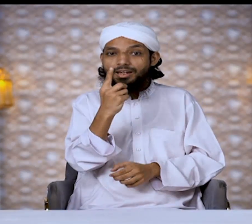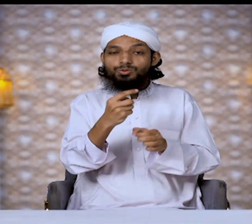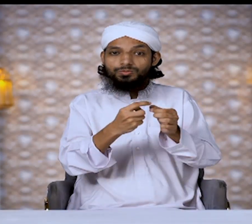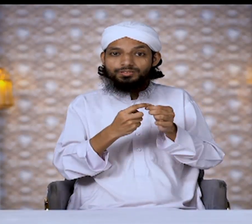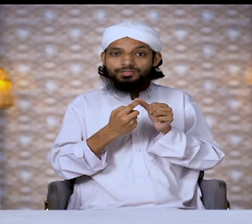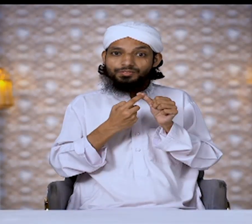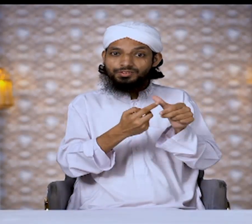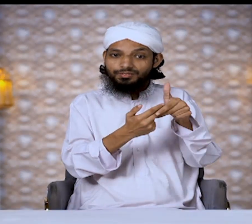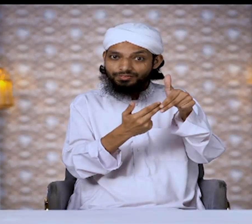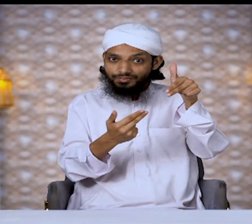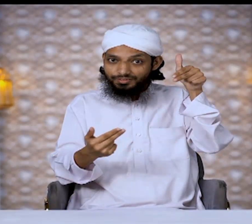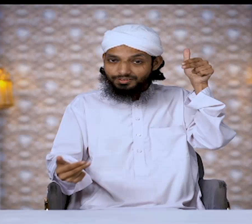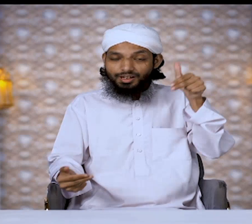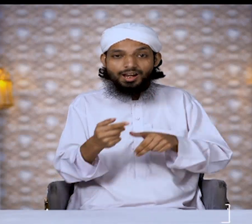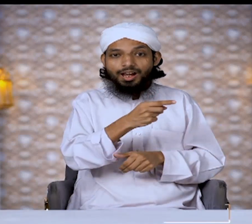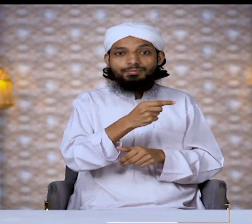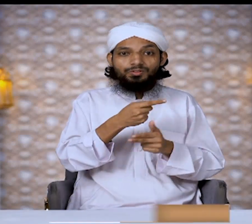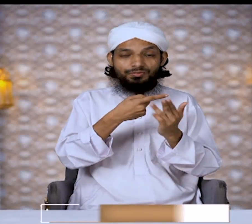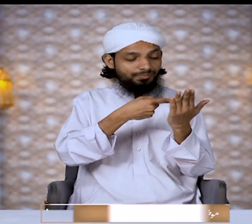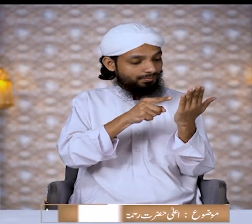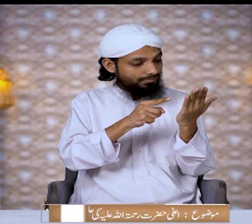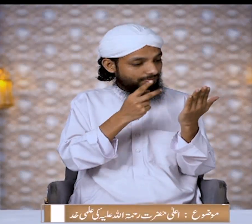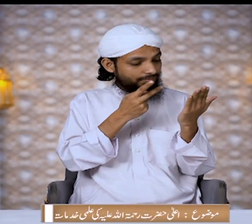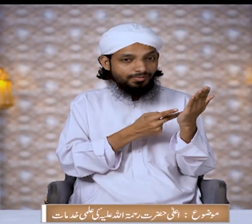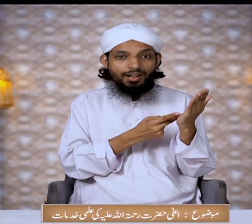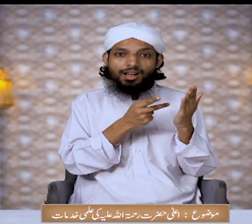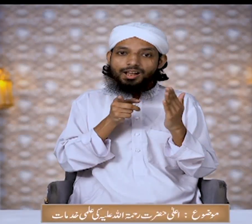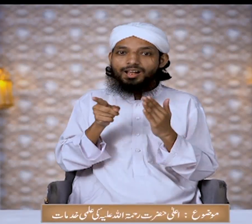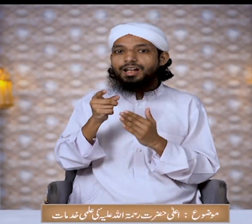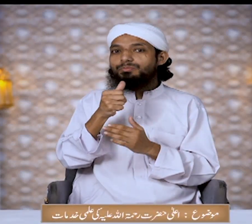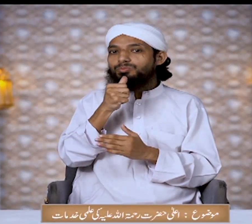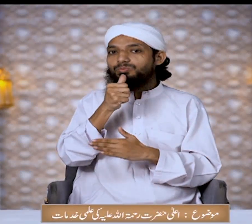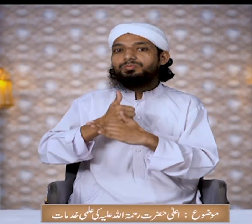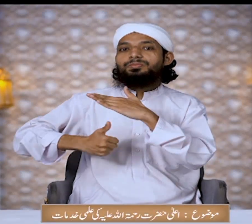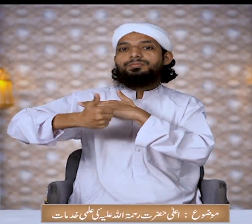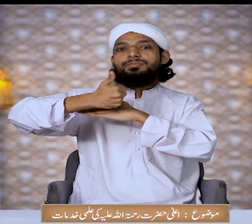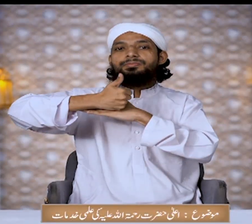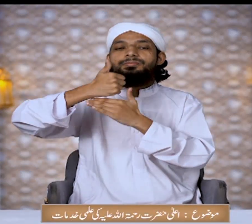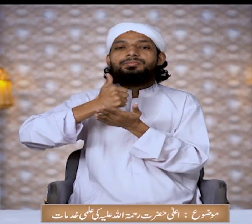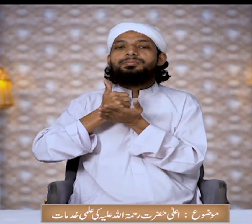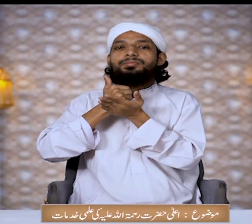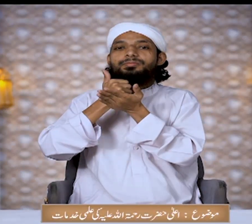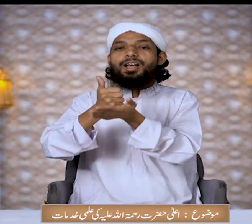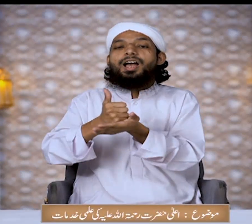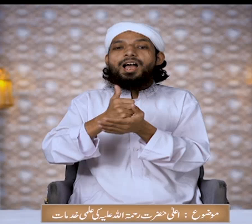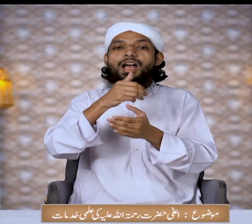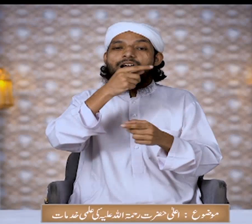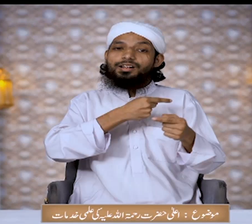فتویٰ تحریر فرمایا تھا۔ فتویٰ صحیح پا کر آپ کے والد ماجد نے مسند افتاء آپ کے سپرد کر دی اور آخر وقت تک